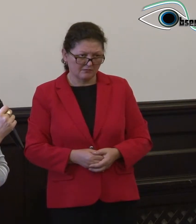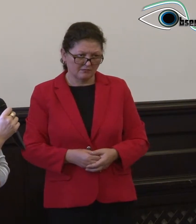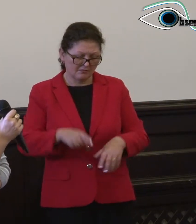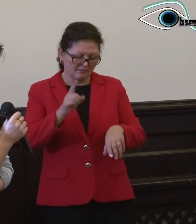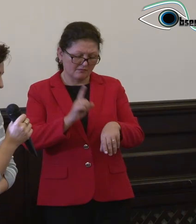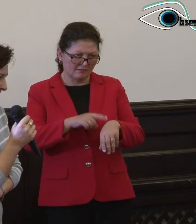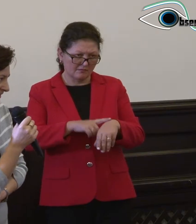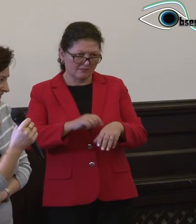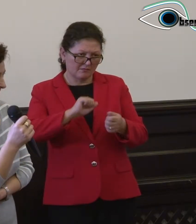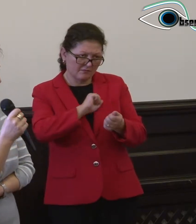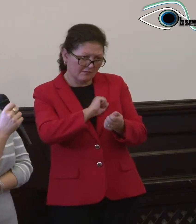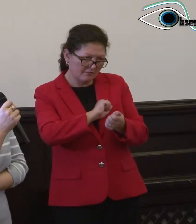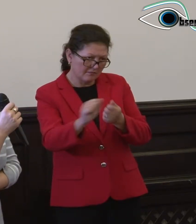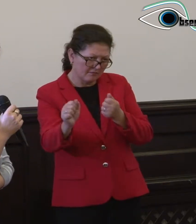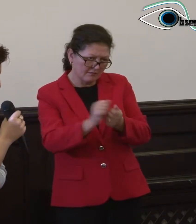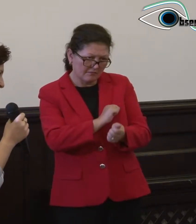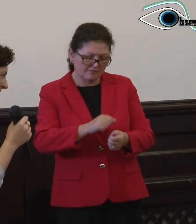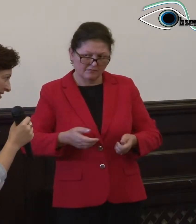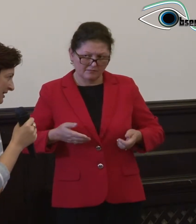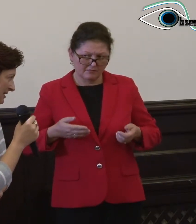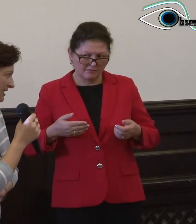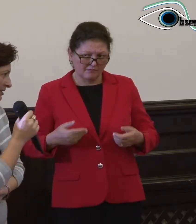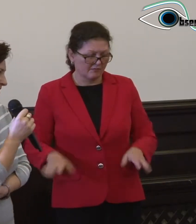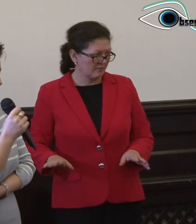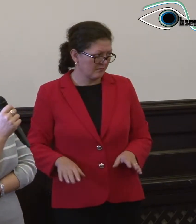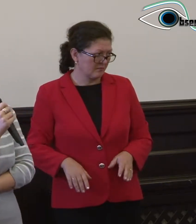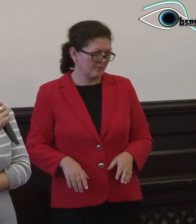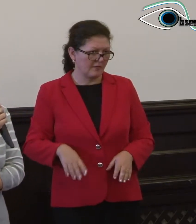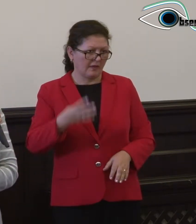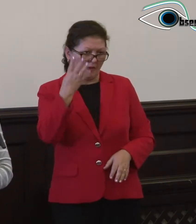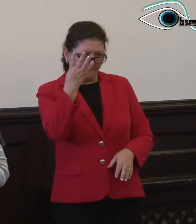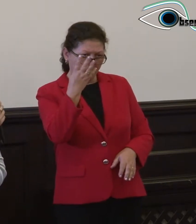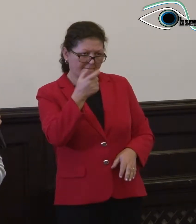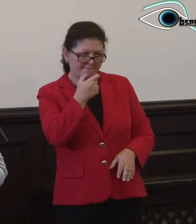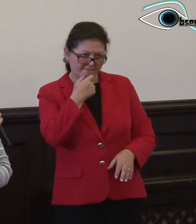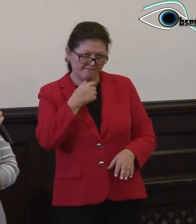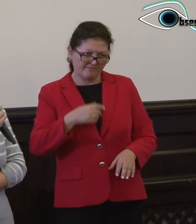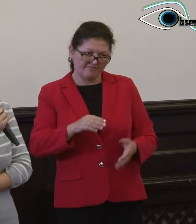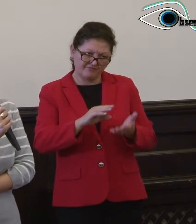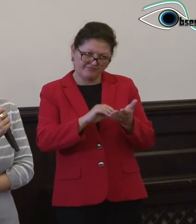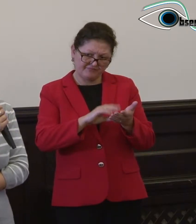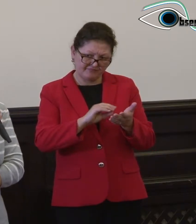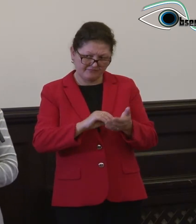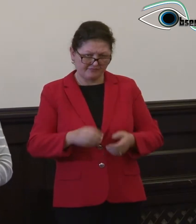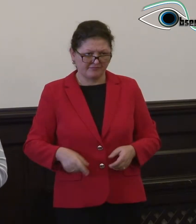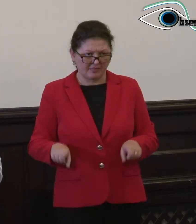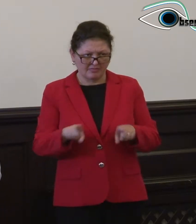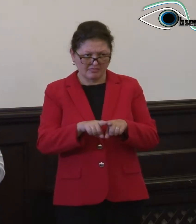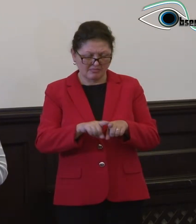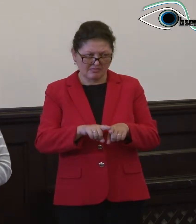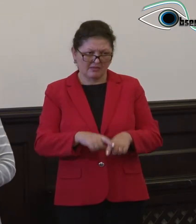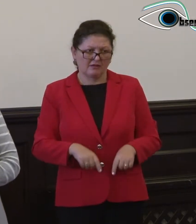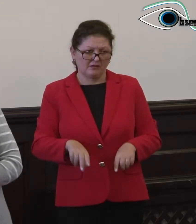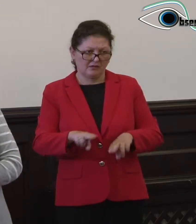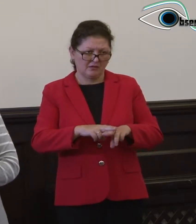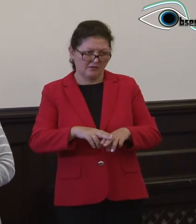momentul desființării noastre. Pentru 4 ani de zile s-a simțit, la fel ca și în cazul Autorității Naționale